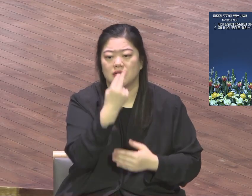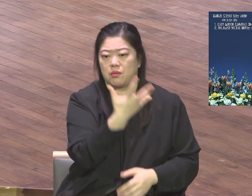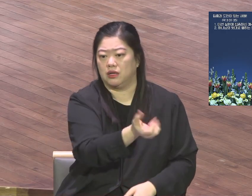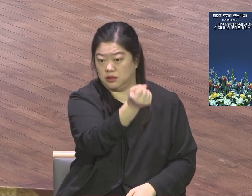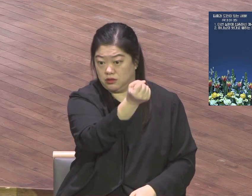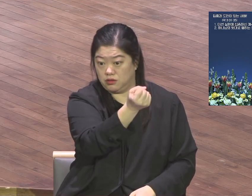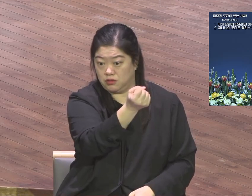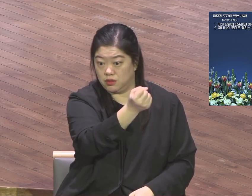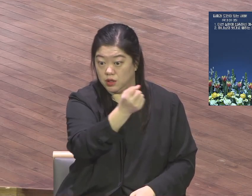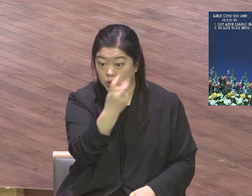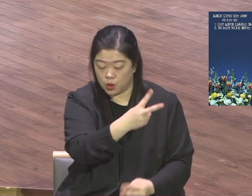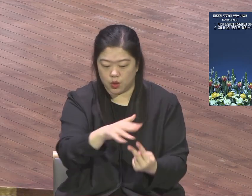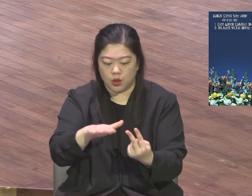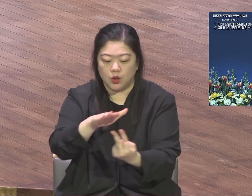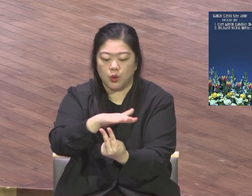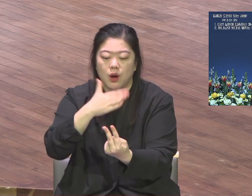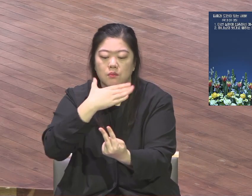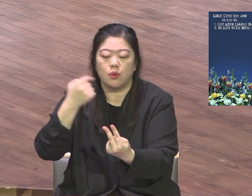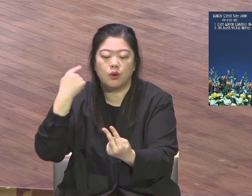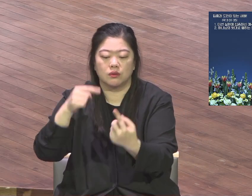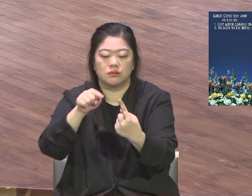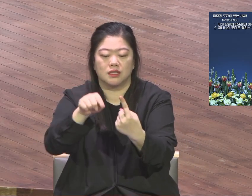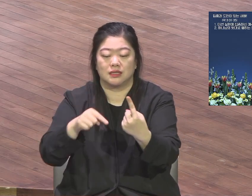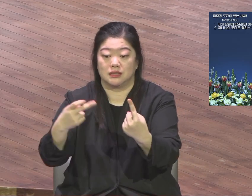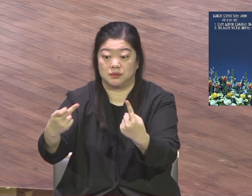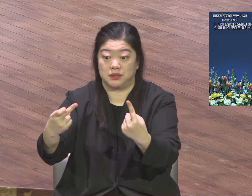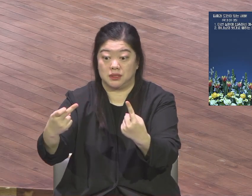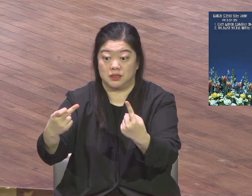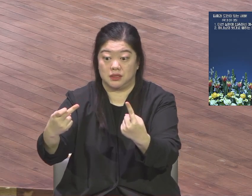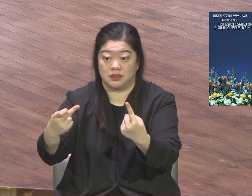믿는 자는 하나님의 자녀.